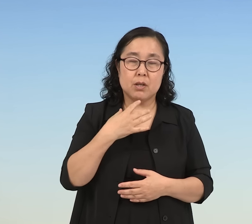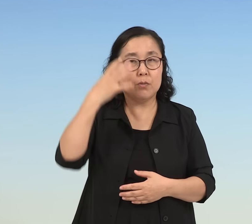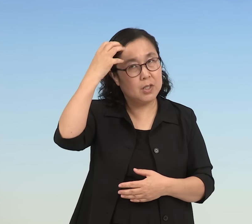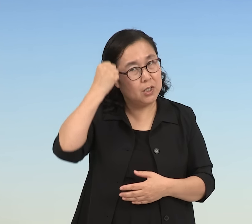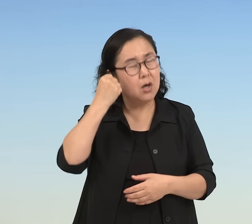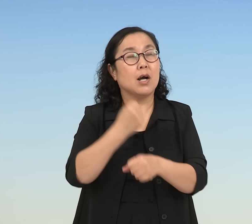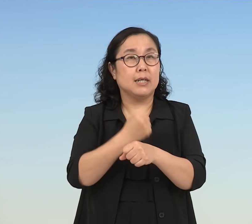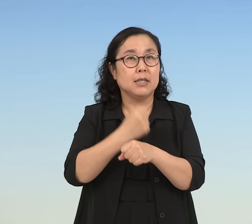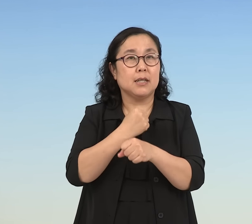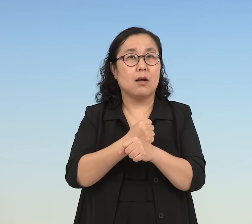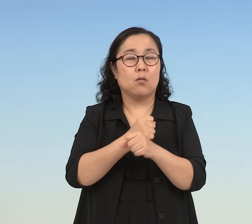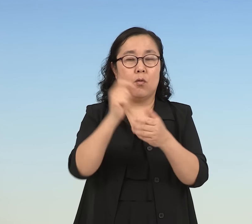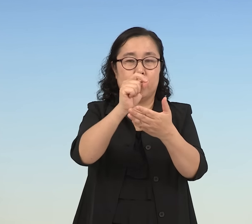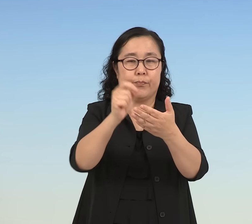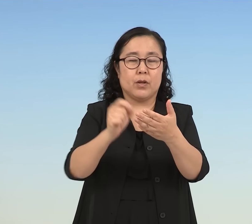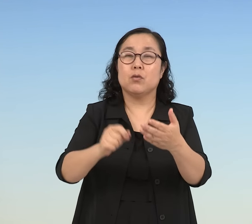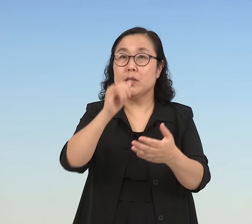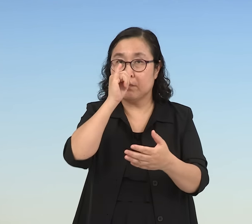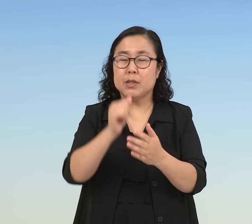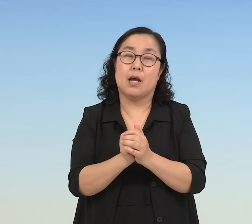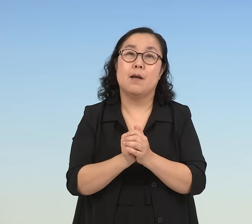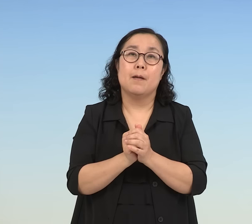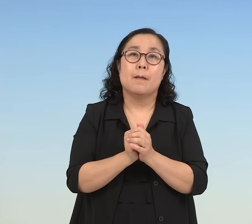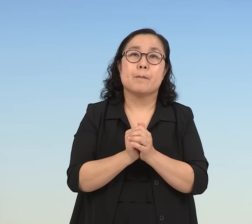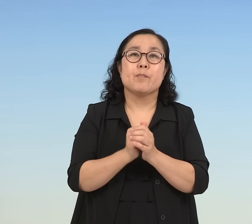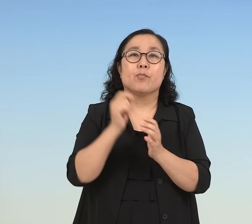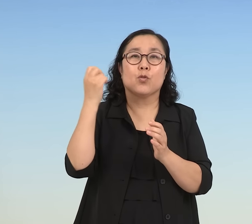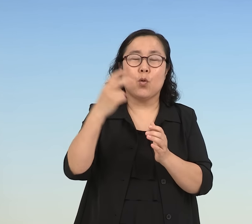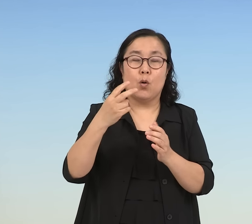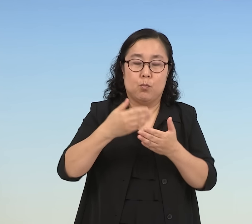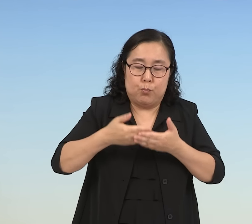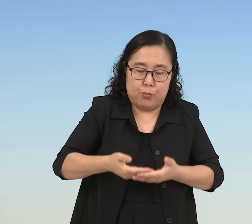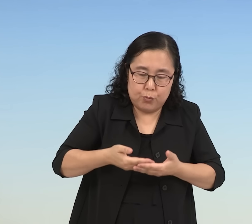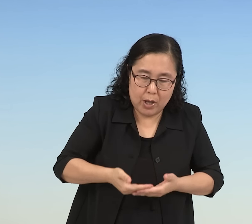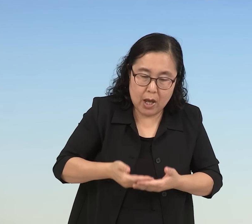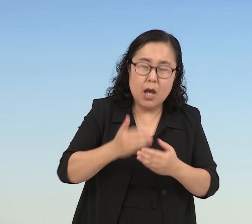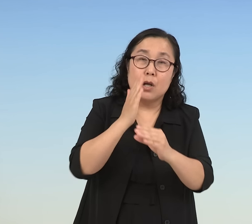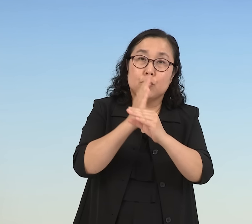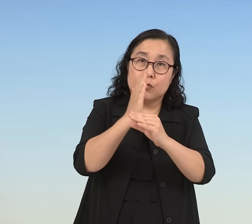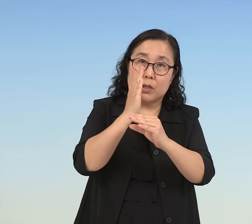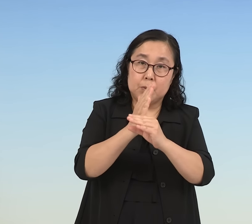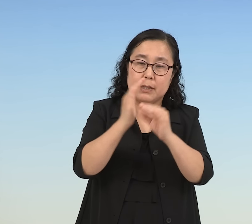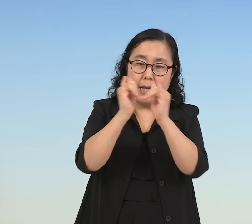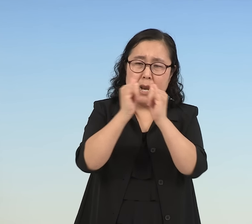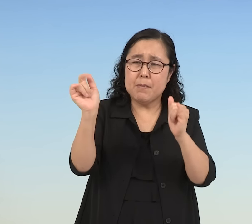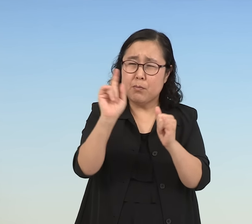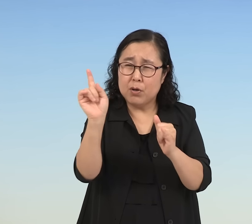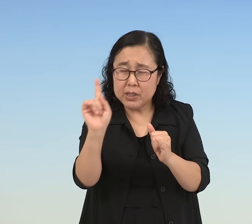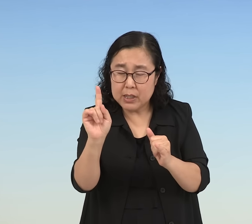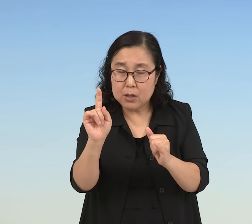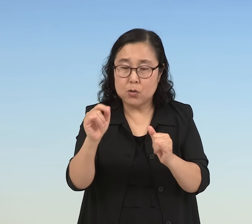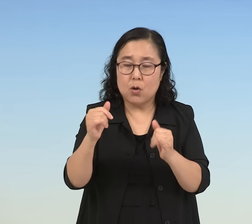이런 것들이 지금 뭘 강조하는 겁니까? 그리고 그 사람의 무게중심이 사람이 무엇이기에 인자가